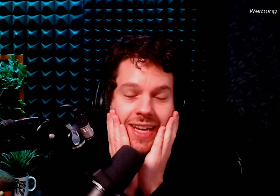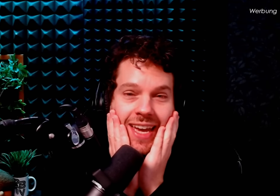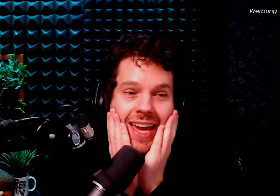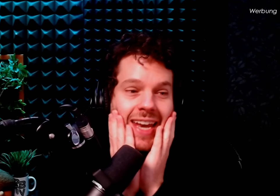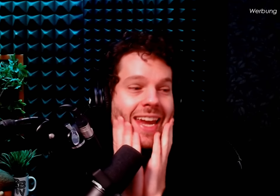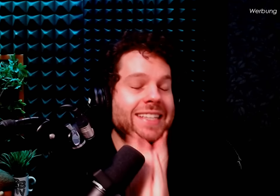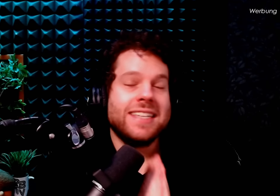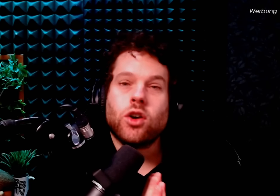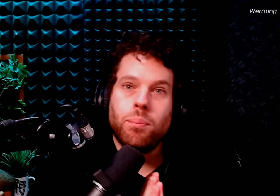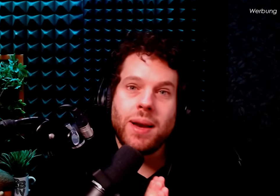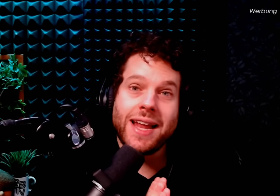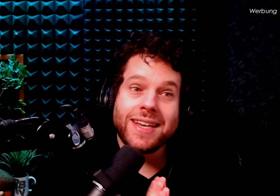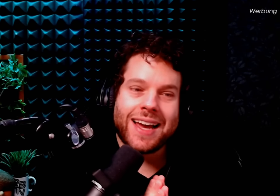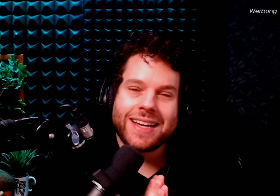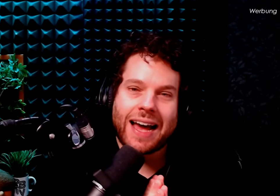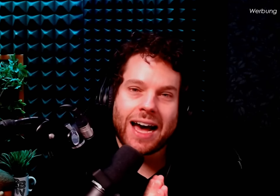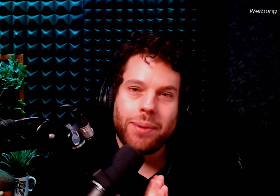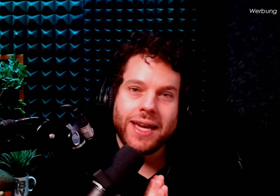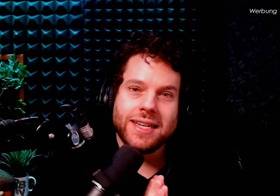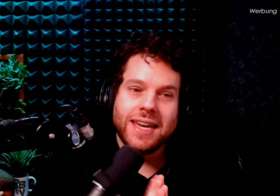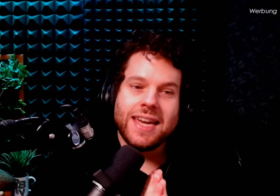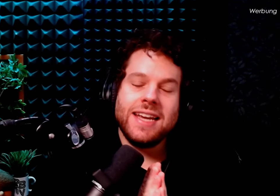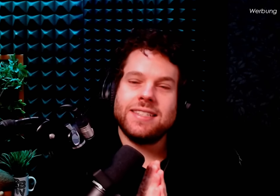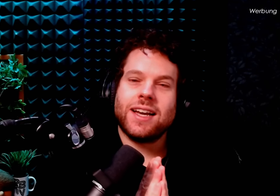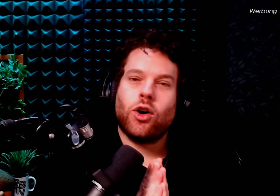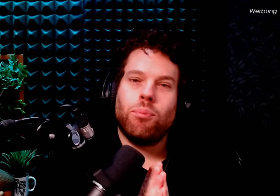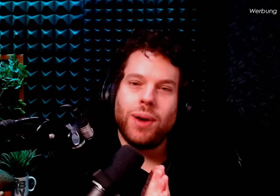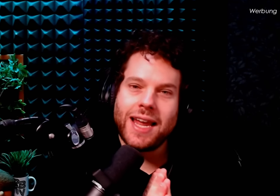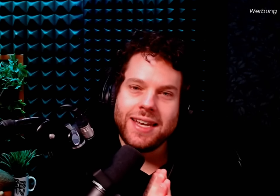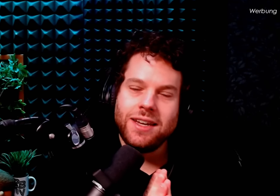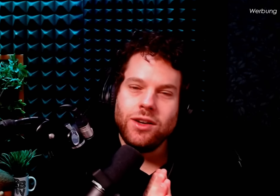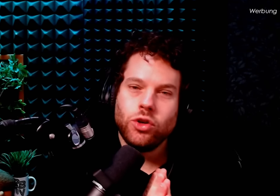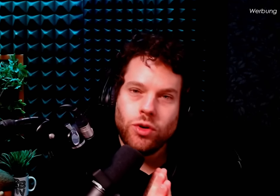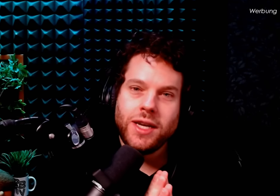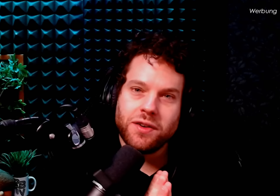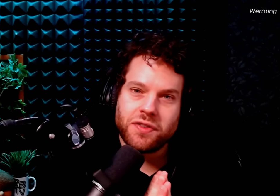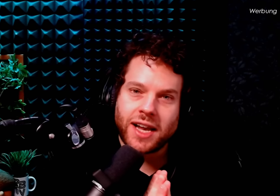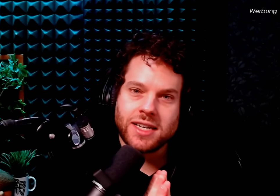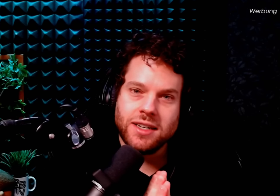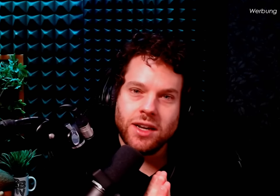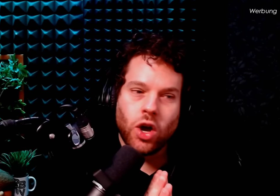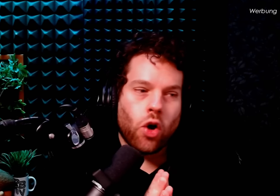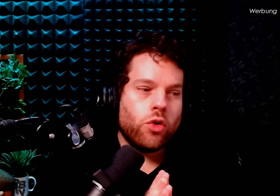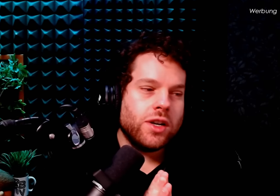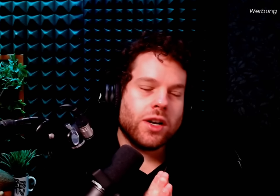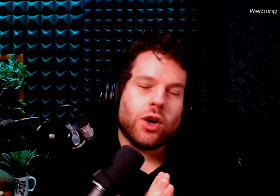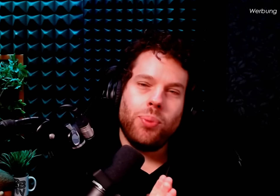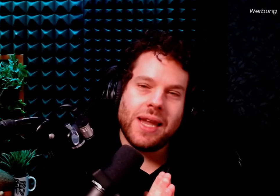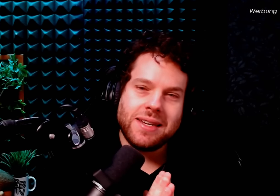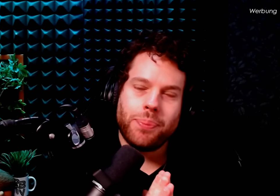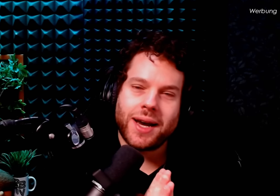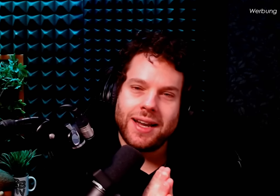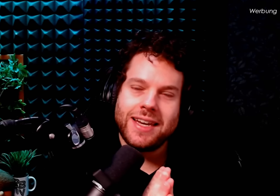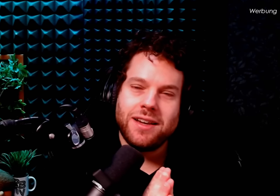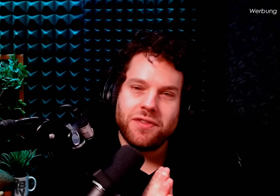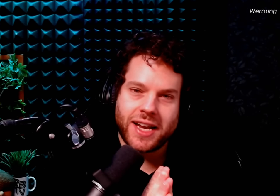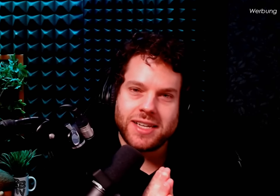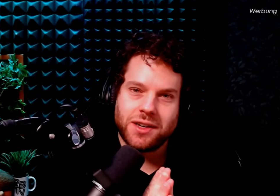Der ist ja komplett nach der Arbeit, ist ja komplett in den Gulli gefallen und in eine komplette Parallelwelt